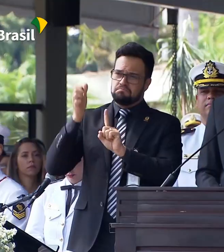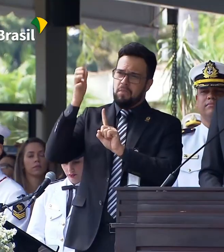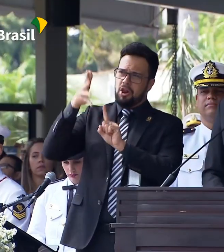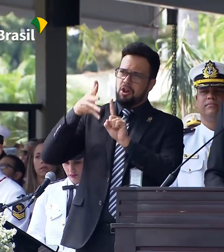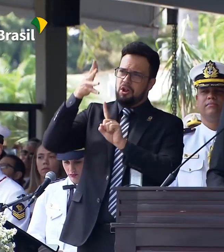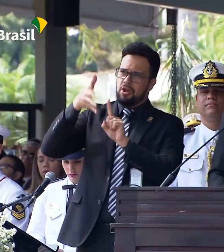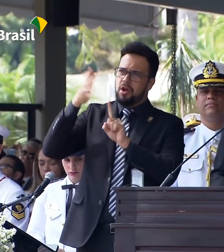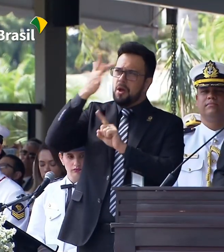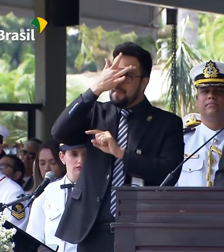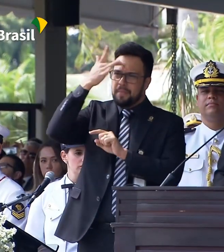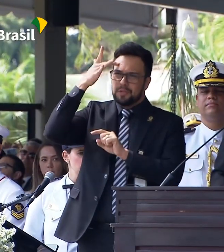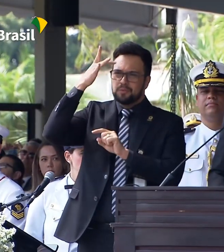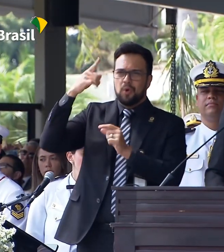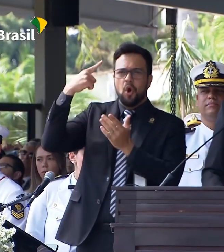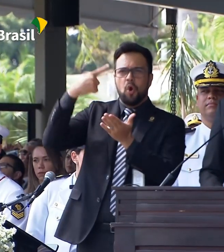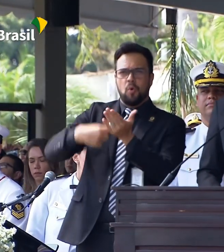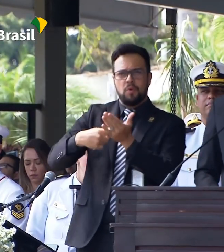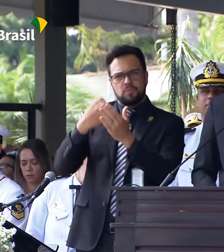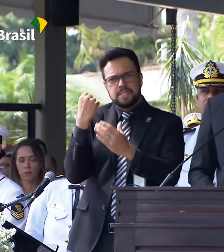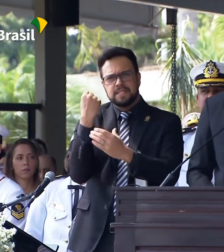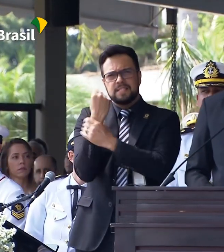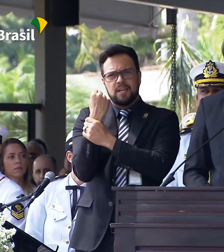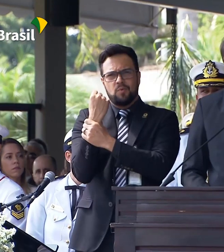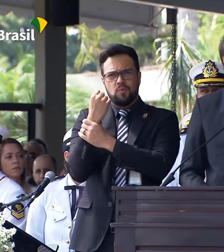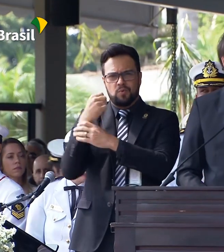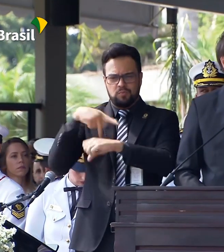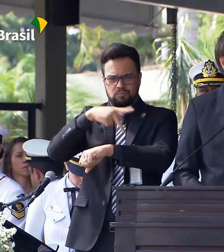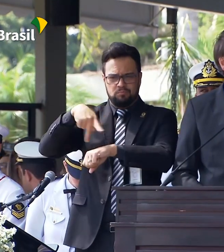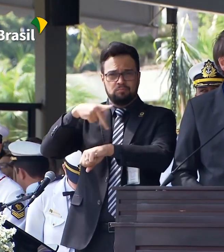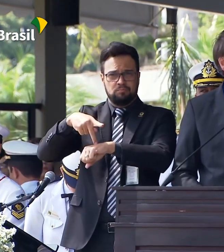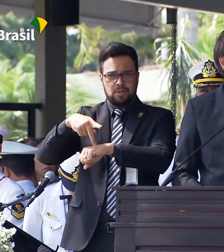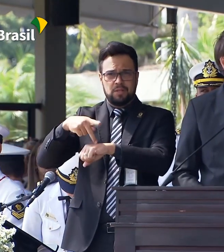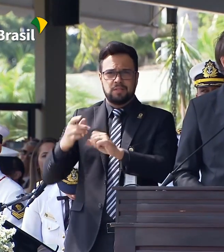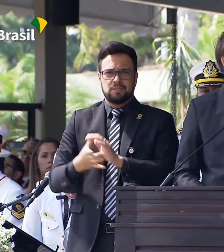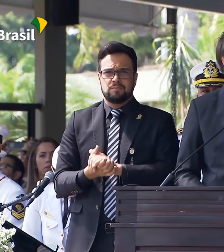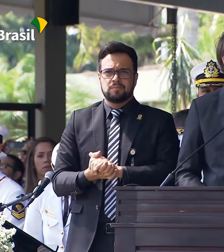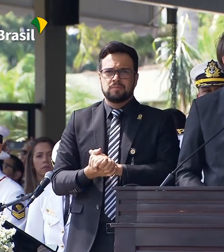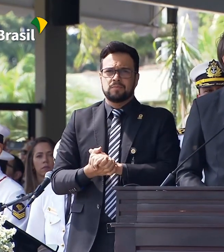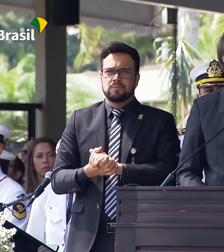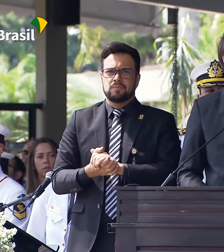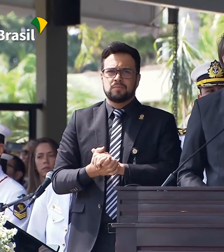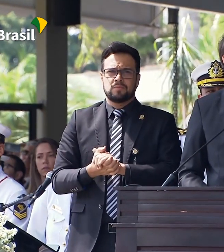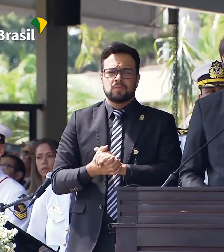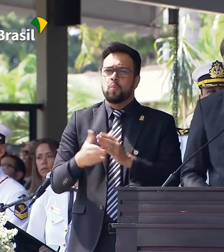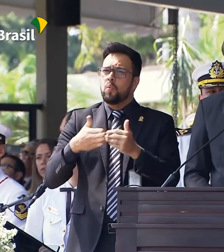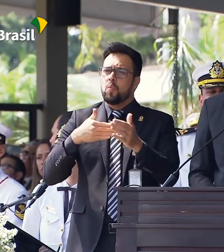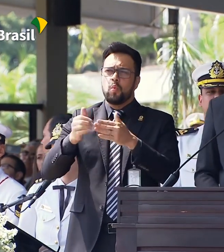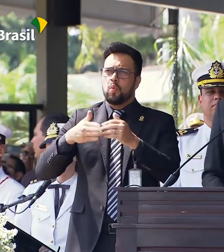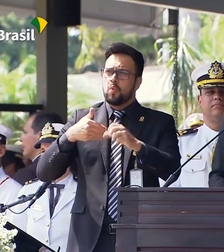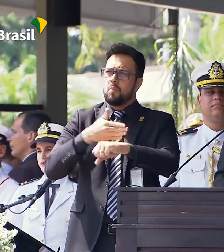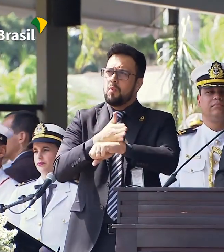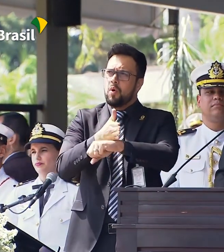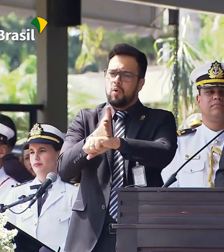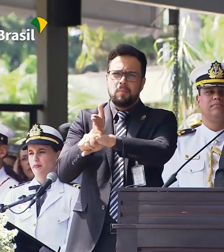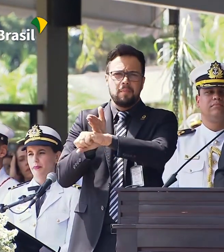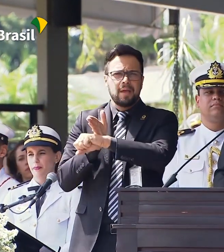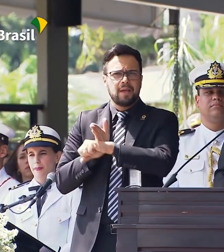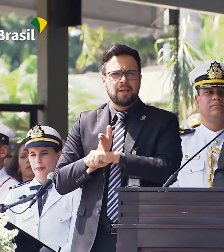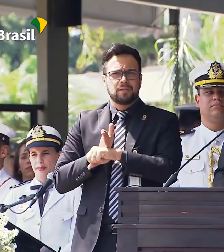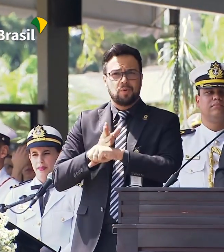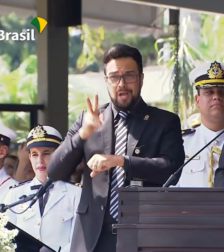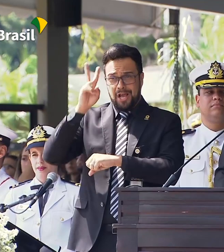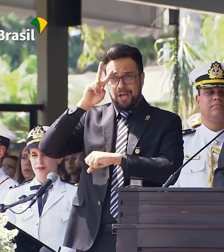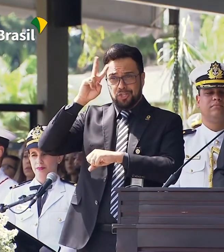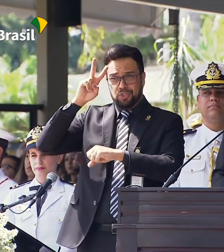civis. O presidente Jair Bolsonaro participou do evento. Em todos os momentos que a história